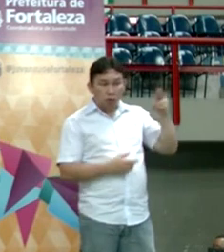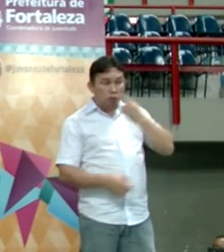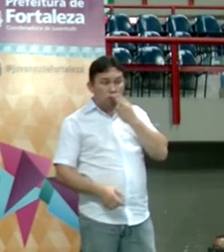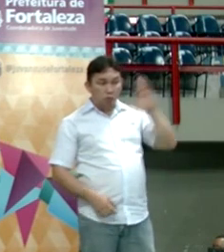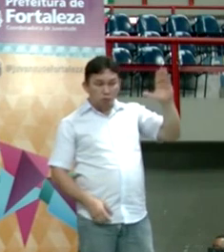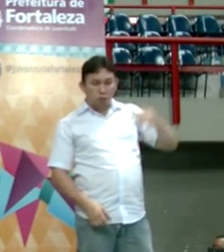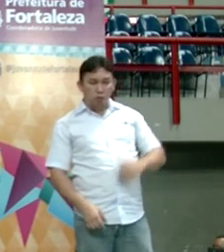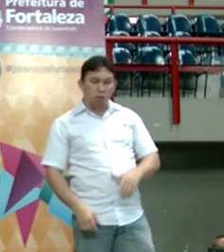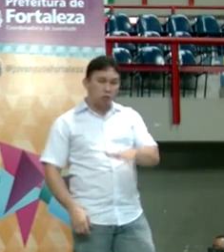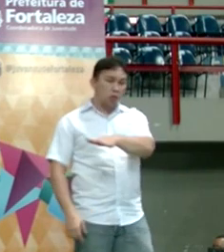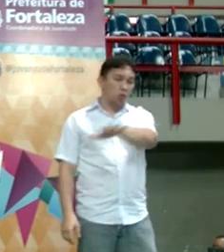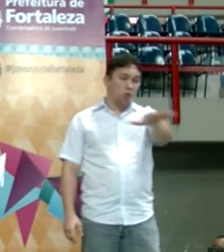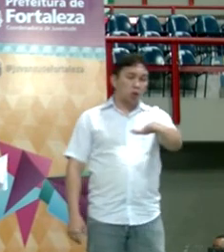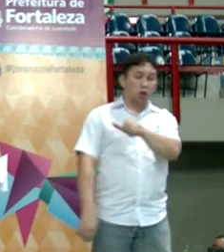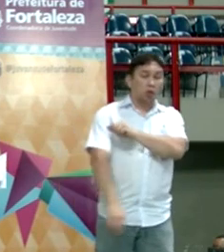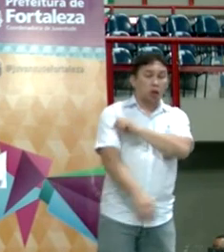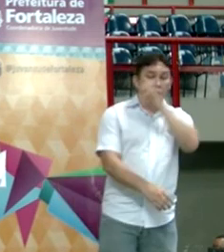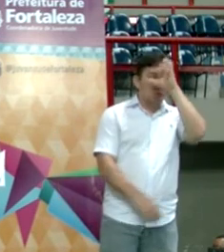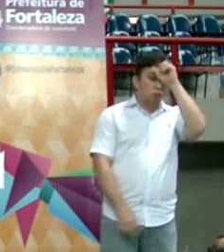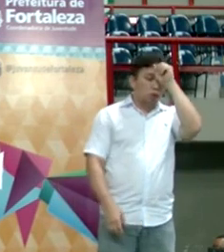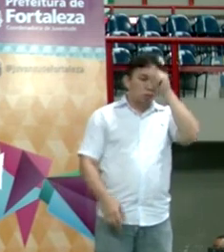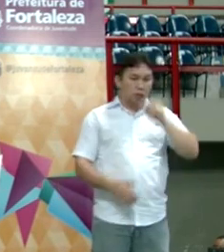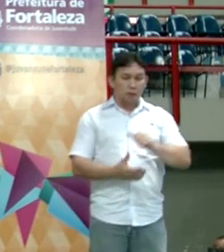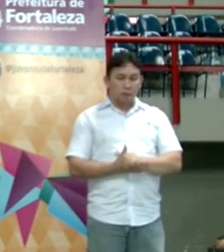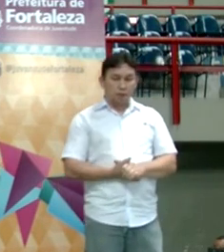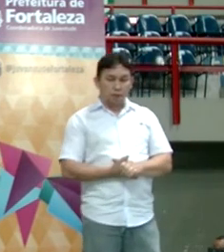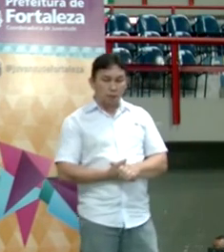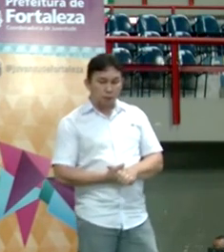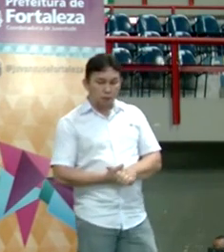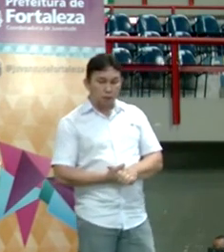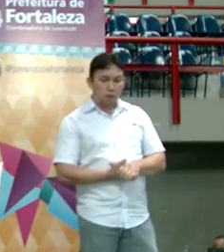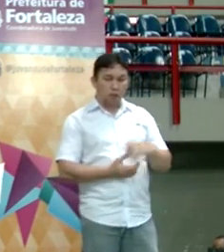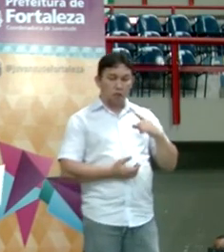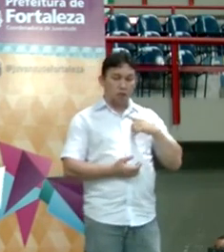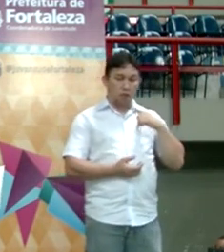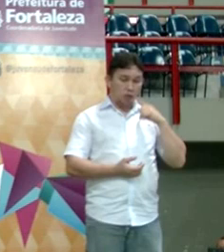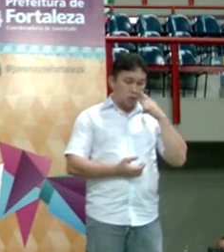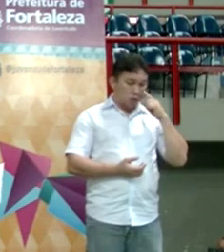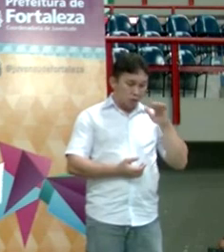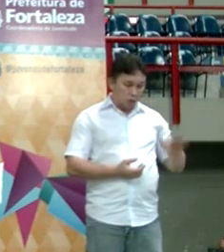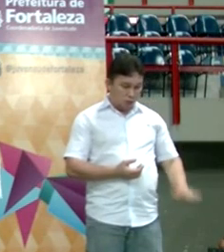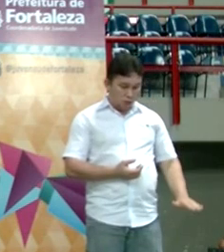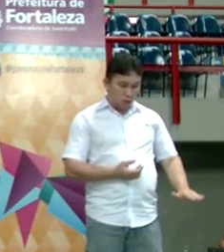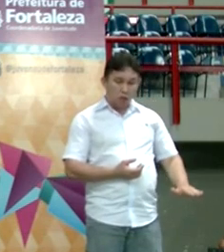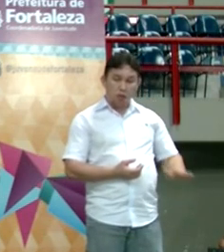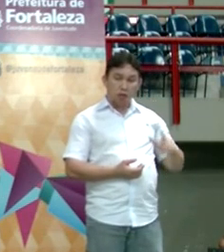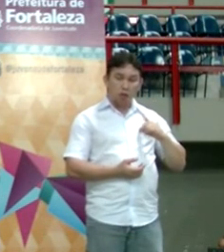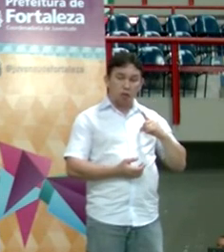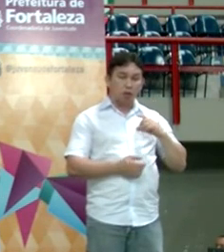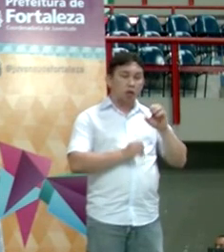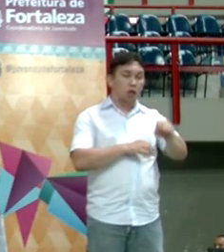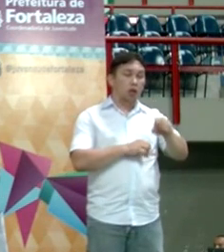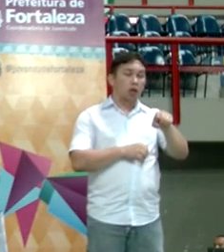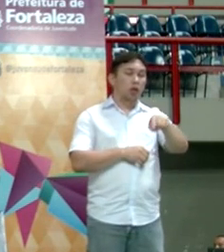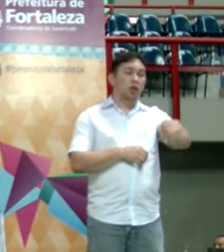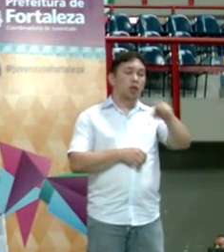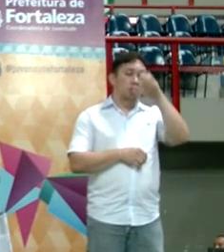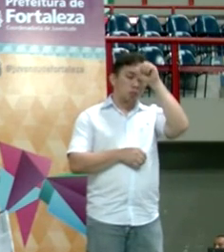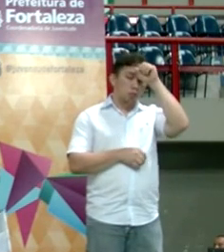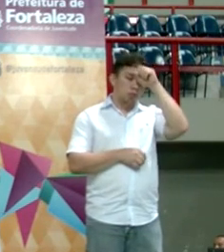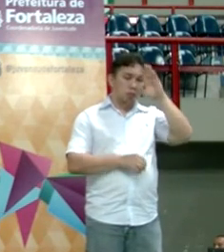os meninos aprendiam, tá? Esse menino desde Little Pivot, ele era treinado para ser o